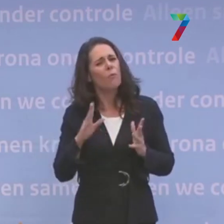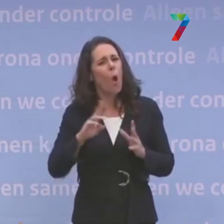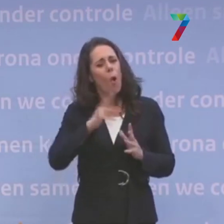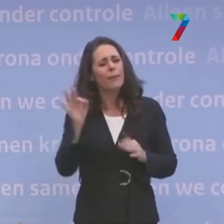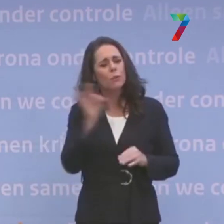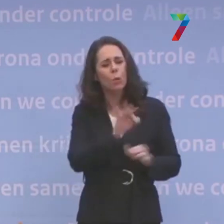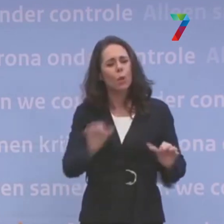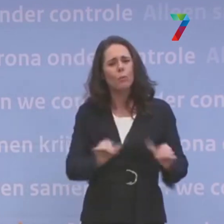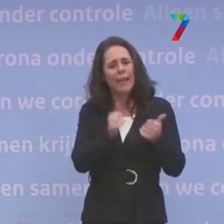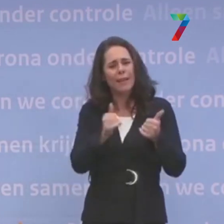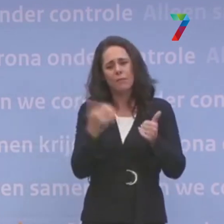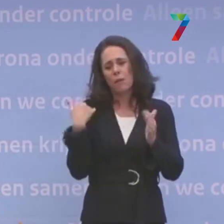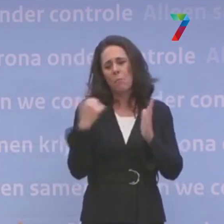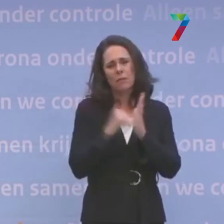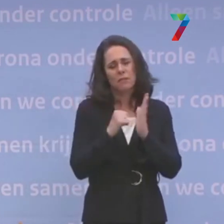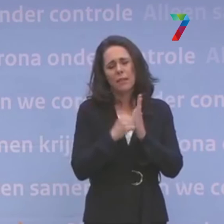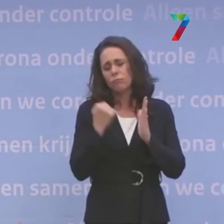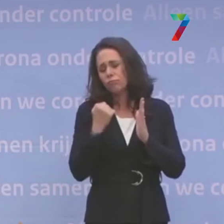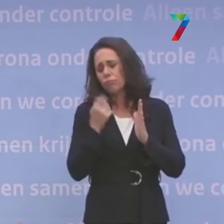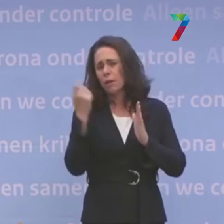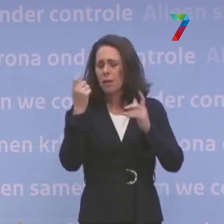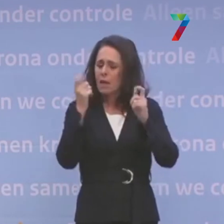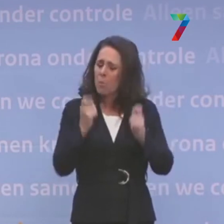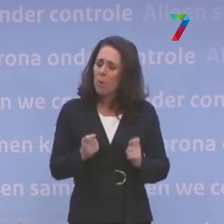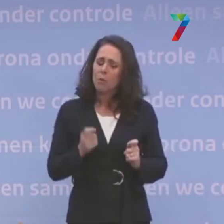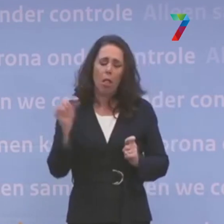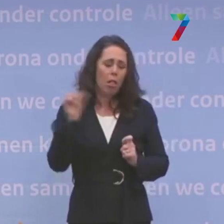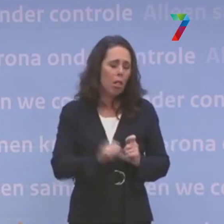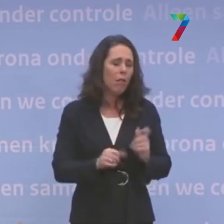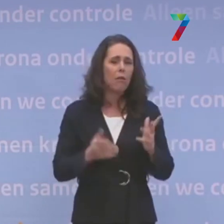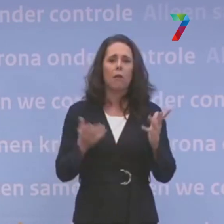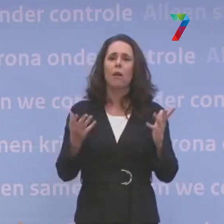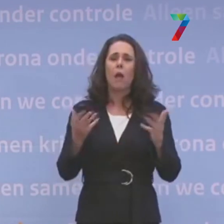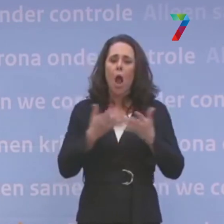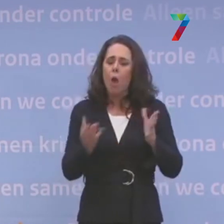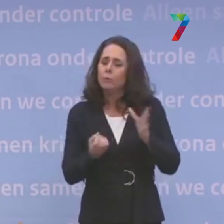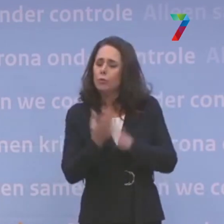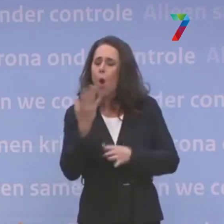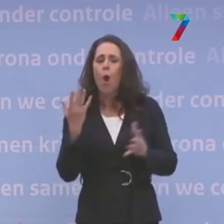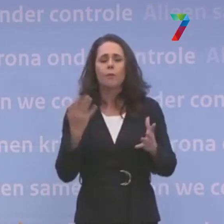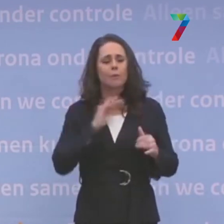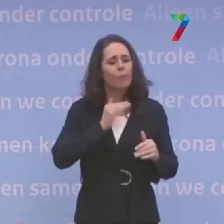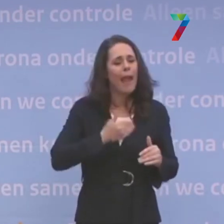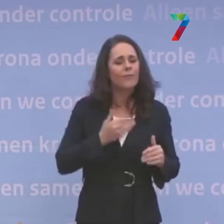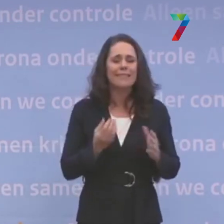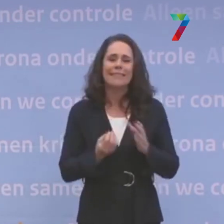verschenen na aanleiding van afgelopen weekend, hè, over het waarborgen van privacy, over die open source, over de bronnen die wel of